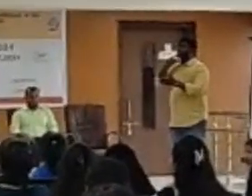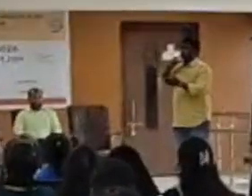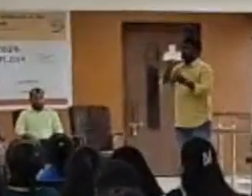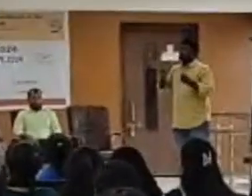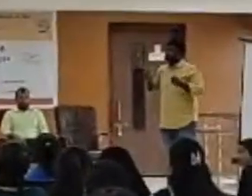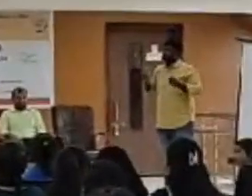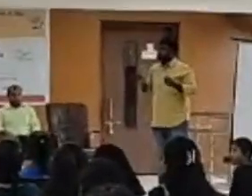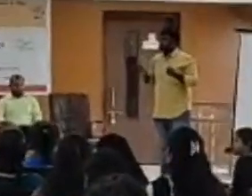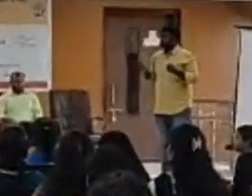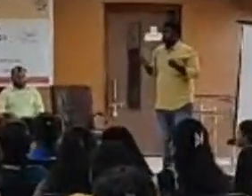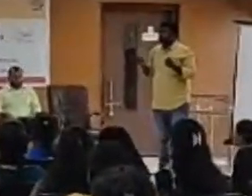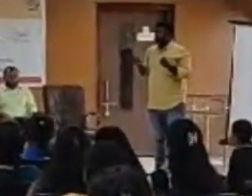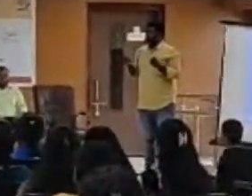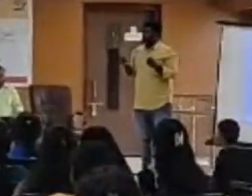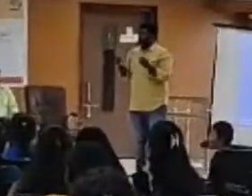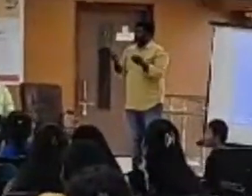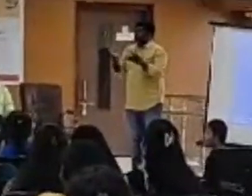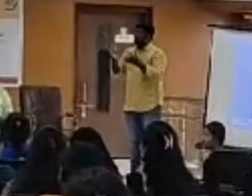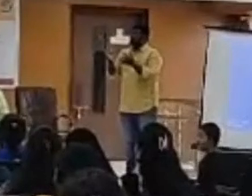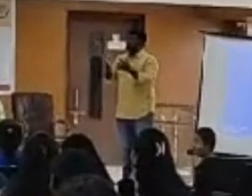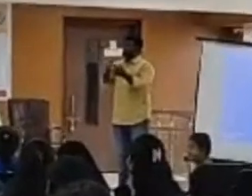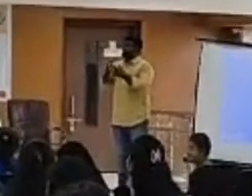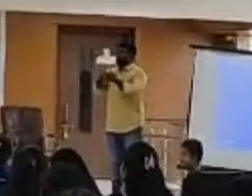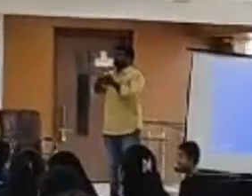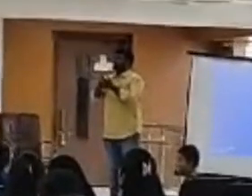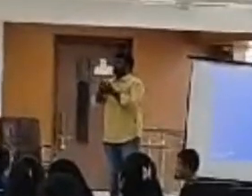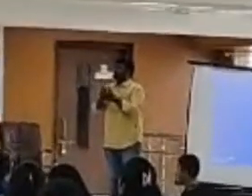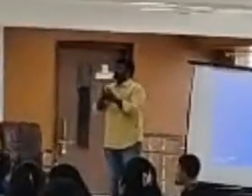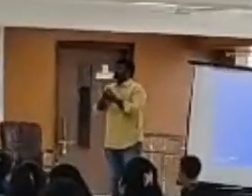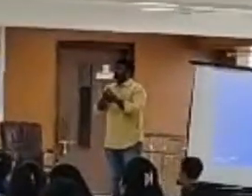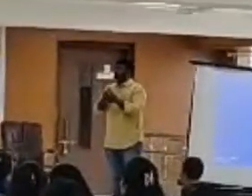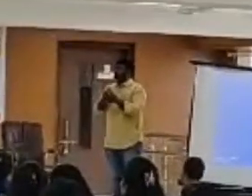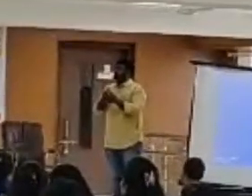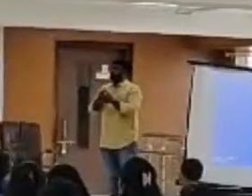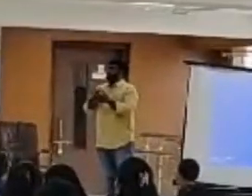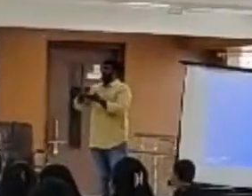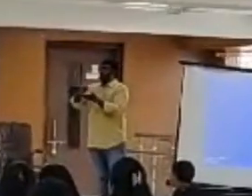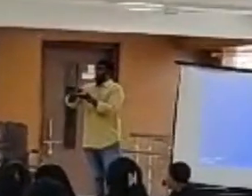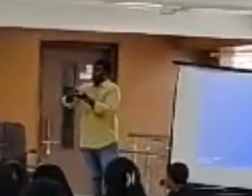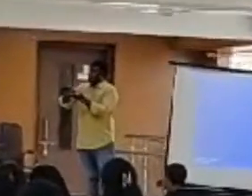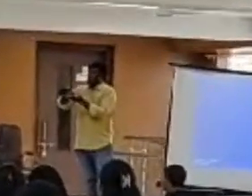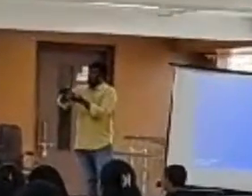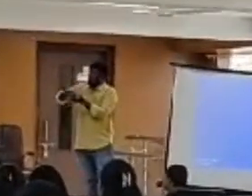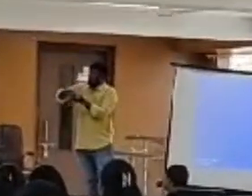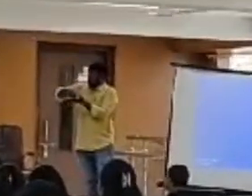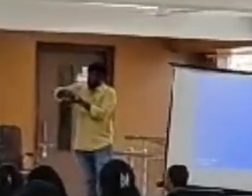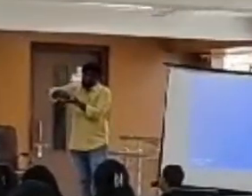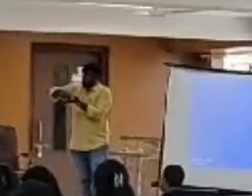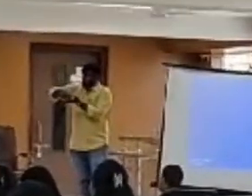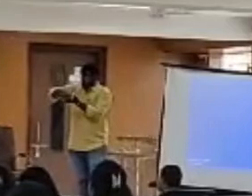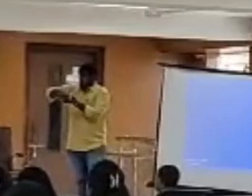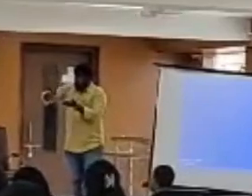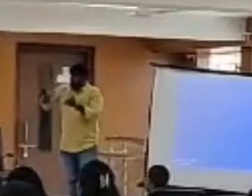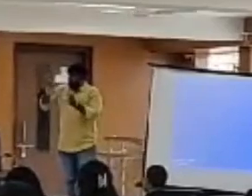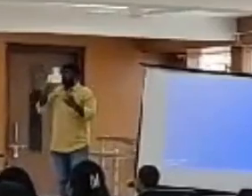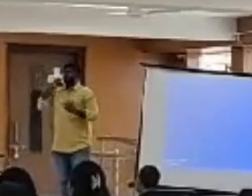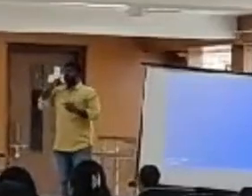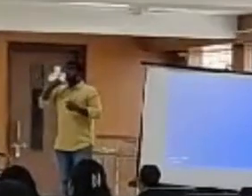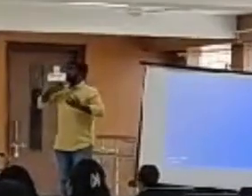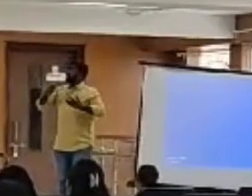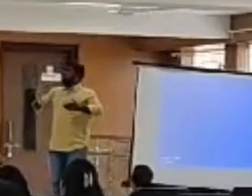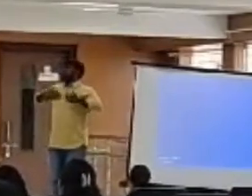ಯುನೈಟೆಡ್ ಸೈನ್ ಆಯ್ತು, ಯುನೈಟೆಡ್ ನೇಷನ್ಸ್ ಆಫ್ ಇಂಡಿಯಾ. ಏನೋ ಸೈನ್ ಲ್ಯಾಂಗ್ವೇಜ್ ಒಂದು ಭಾಷೆನದು ಒಂದು ಒಮ್ಮೆ ಸೈನ್